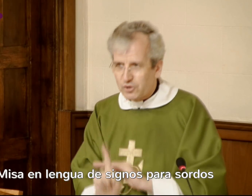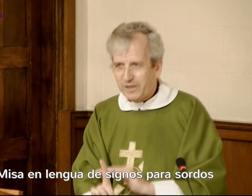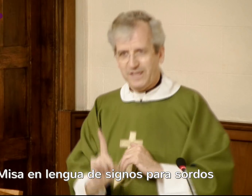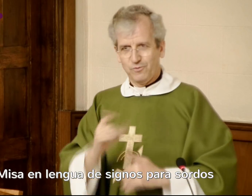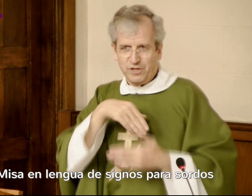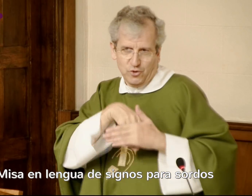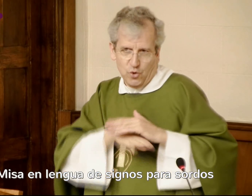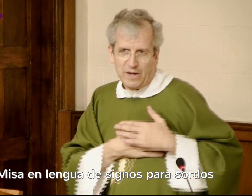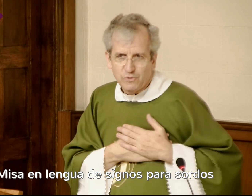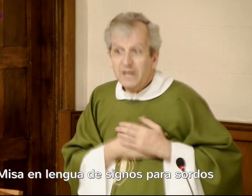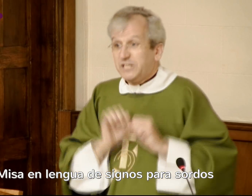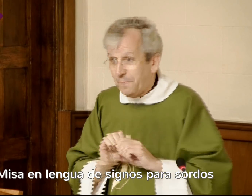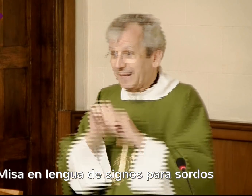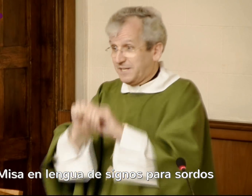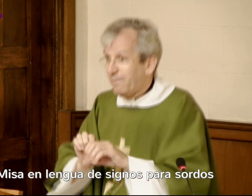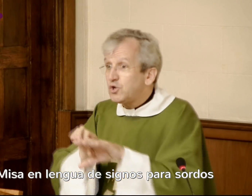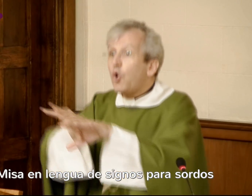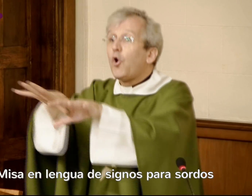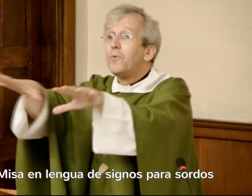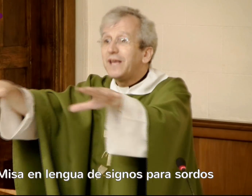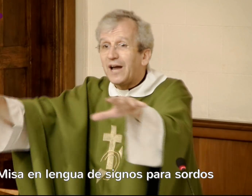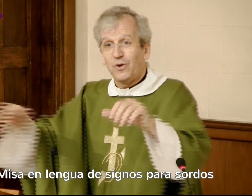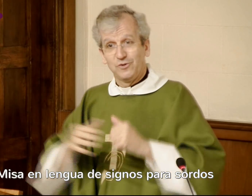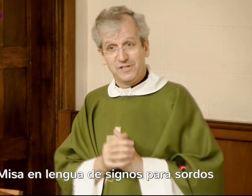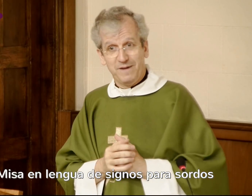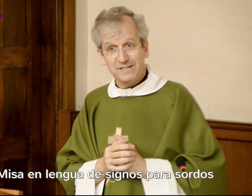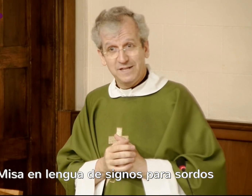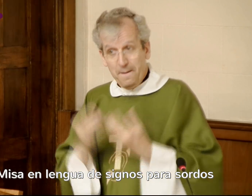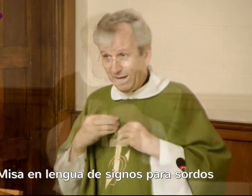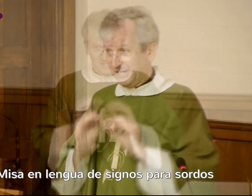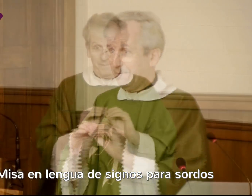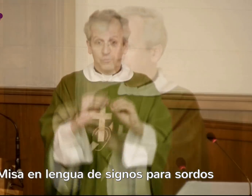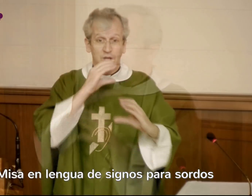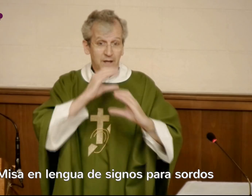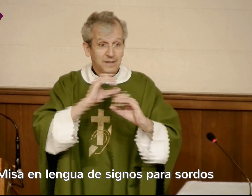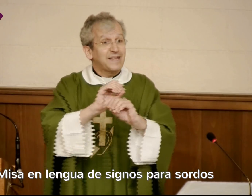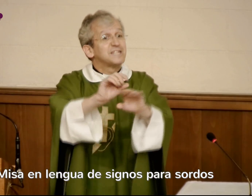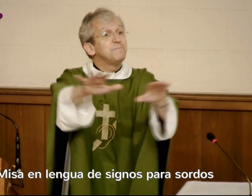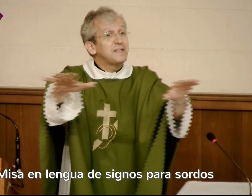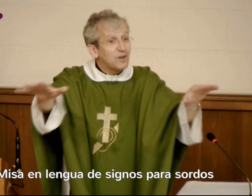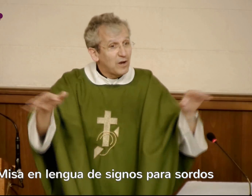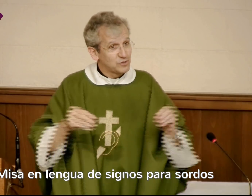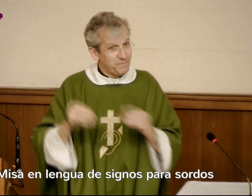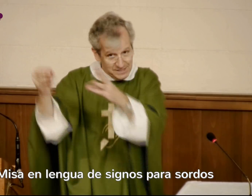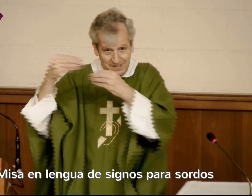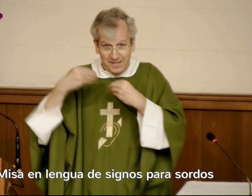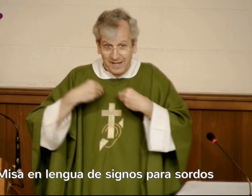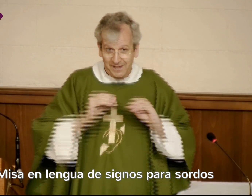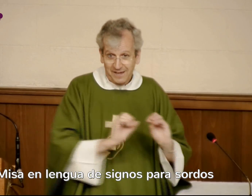lo quedemos, nos lo guardemos, sino para que sepamos comunicarlo a los demás, para que sepamos transmitirlo a los demás.